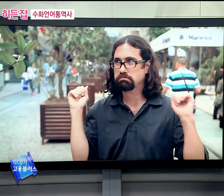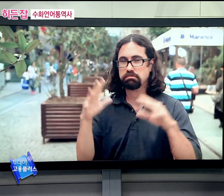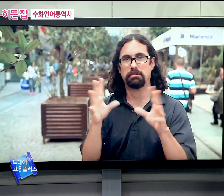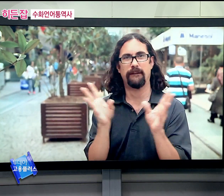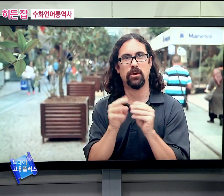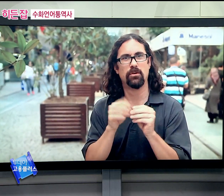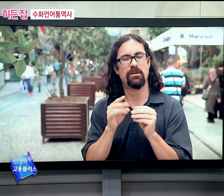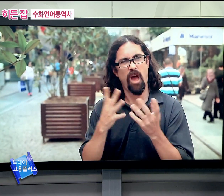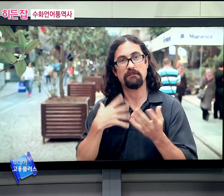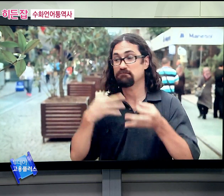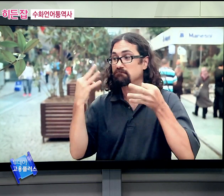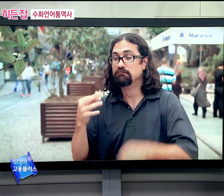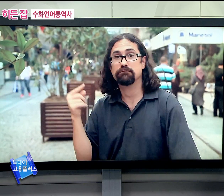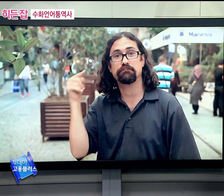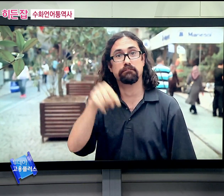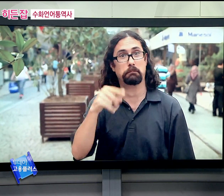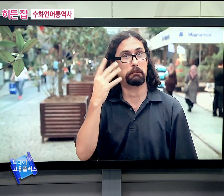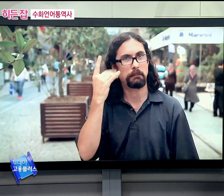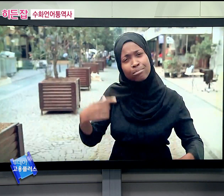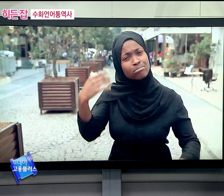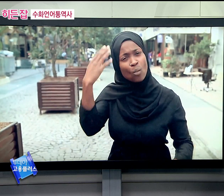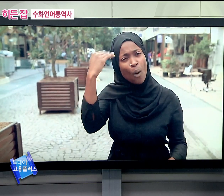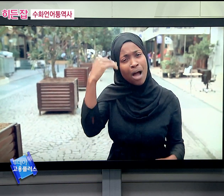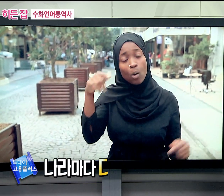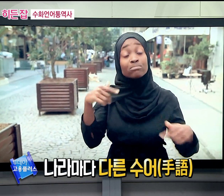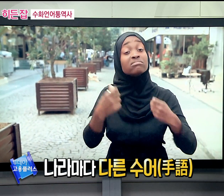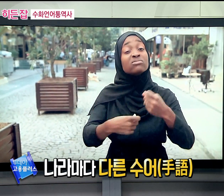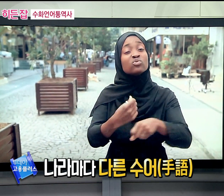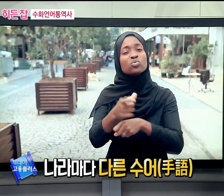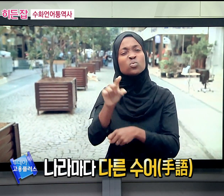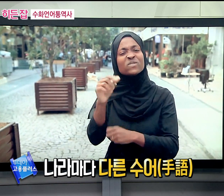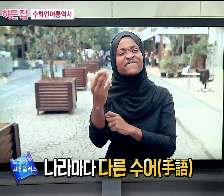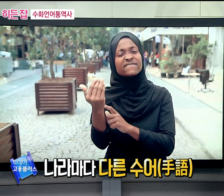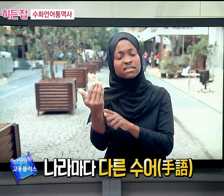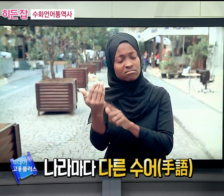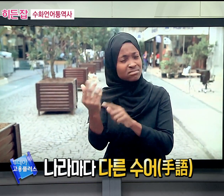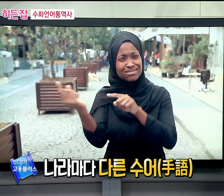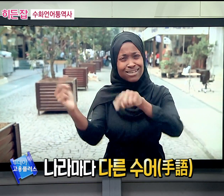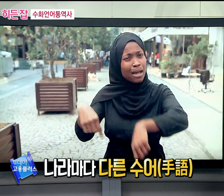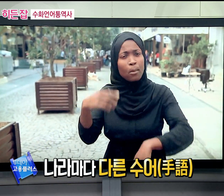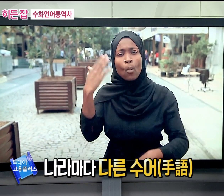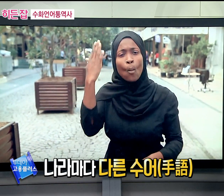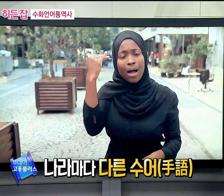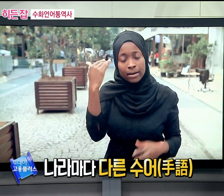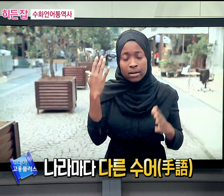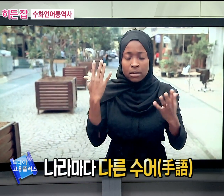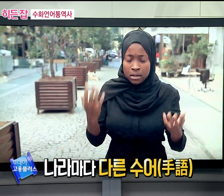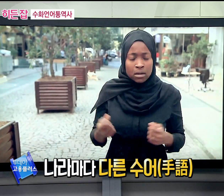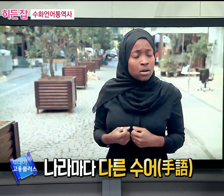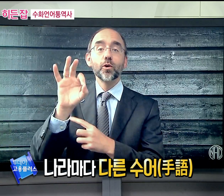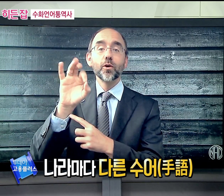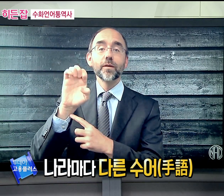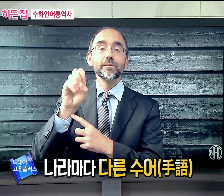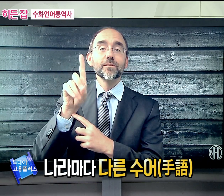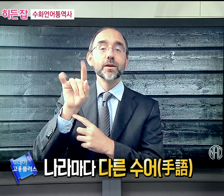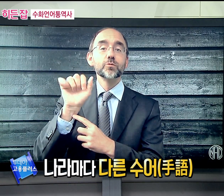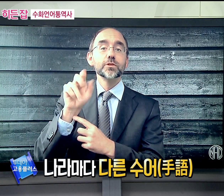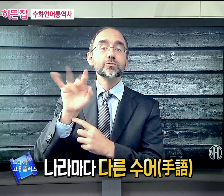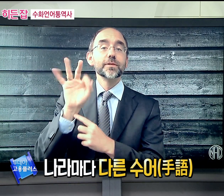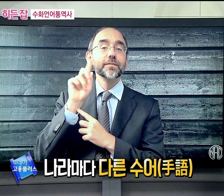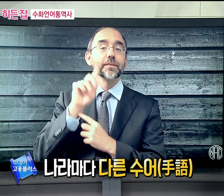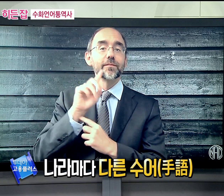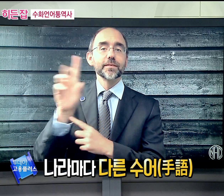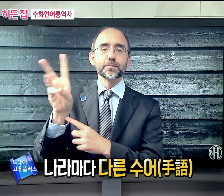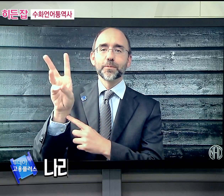영어를 배우듯이 시각 언어의 수 어도 미국 중국 일본 등 나라마다 표현 방식이 다 다르다고